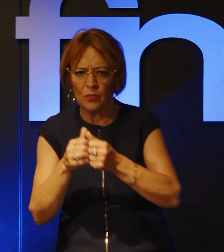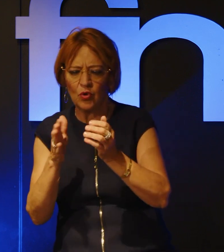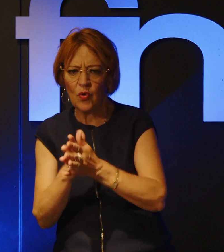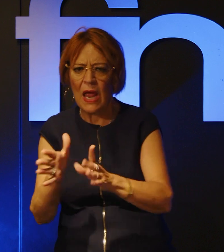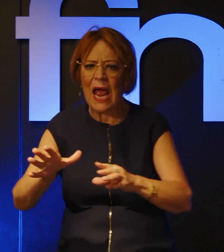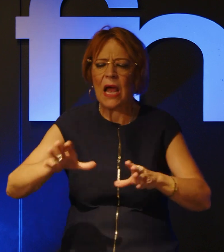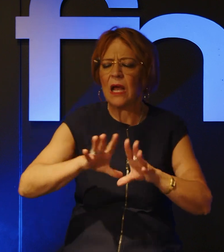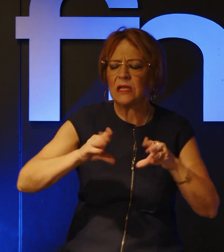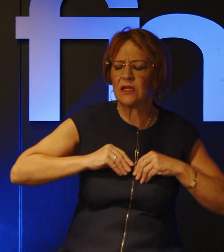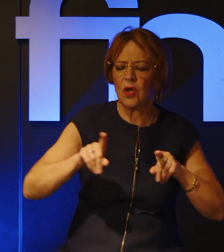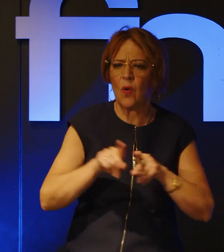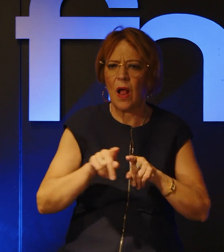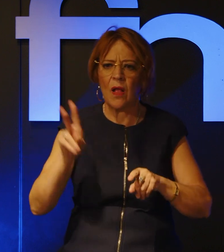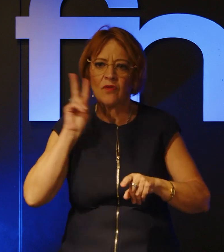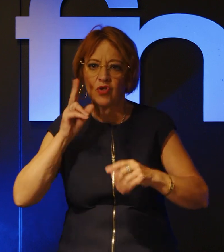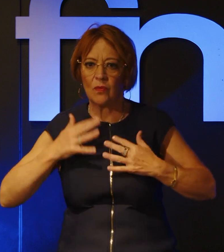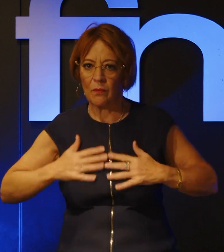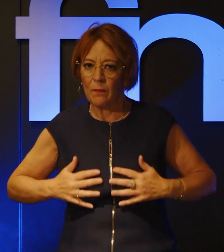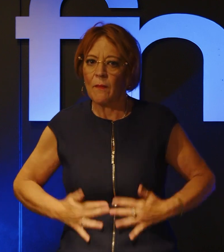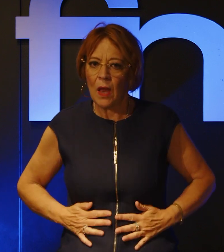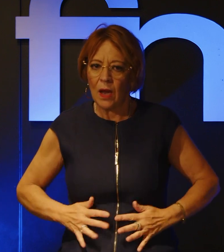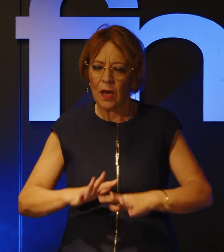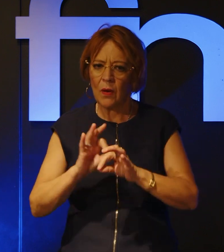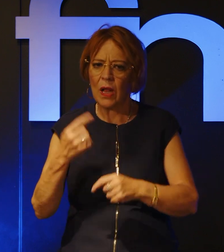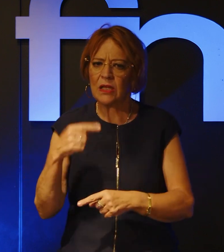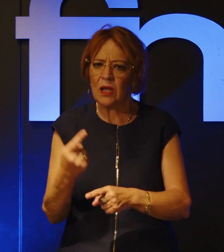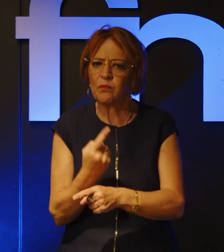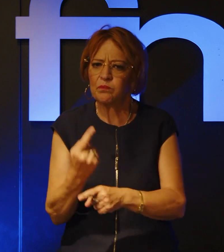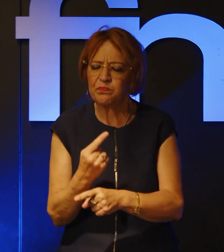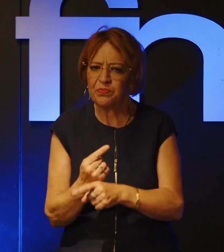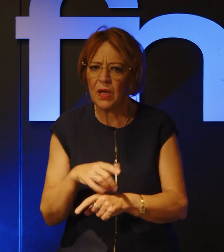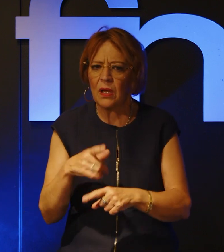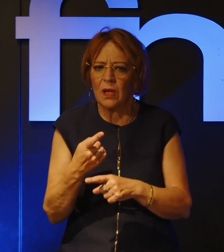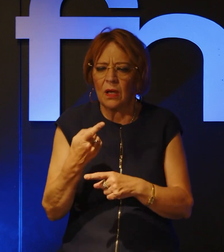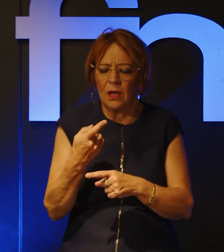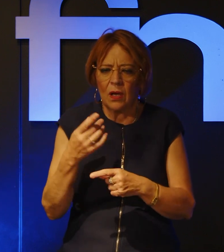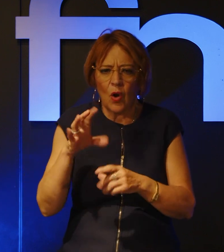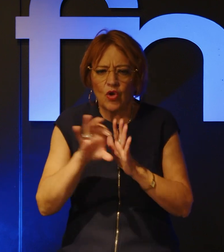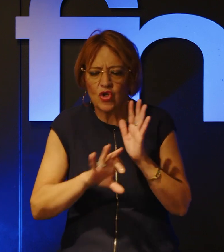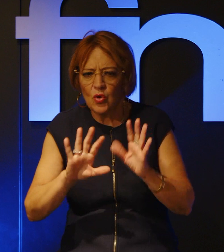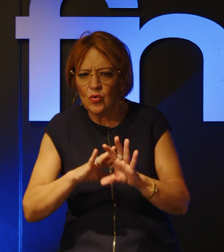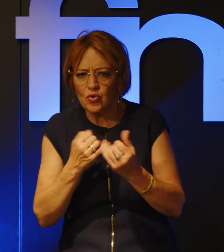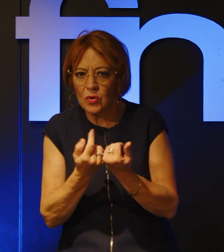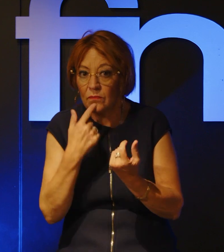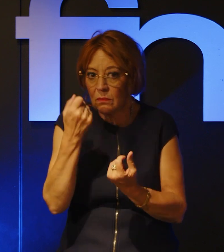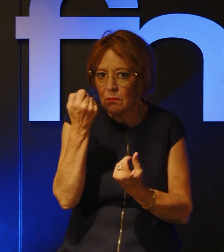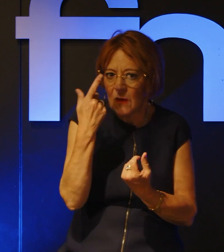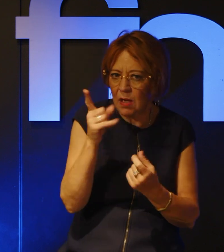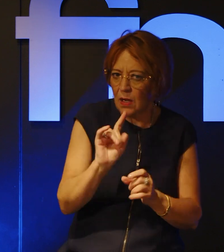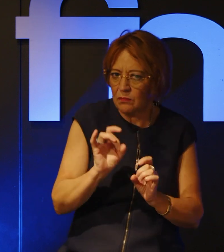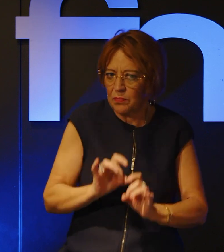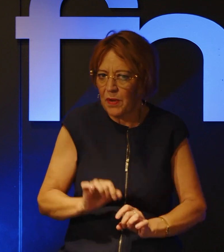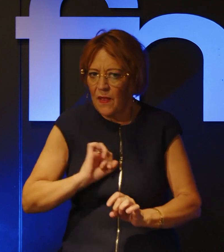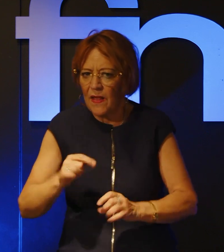aceitação e a valorização do corpo humano persistem fatores de condicionamento social que impedem a compreensão de que o nosso